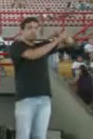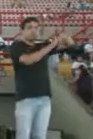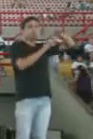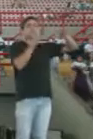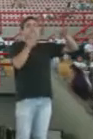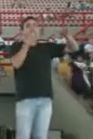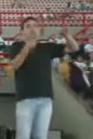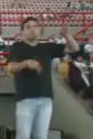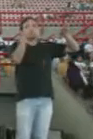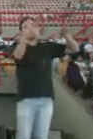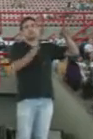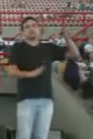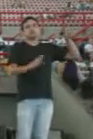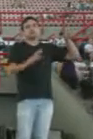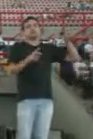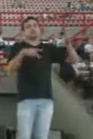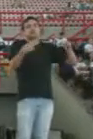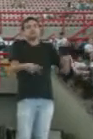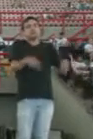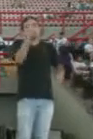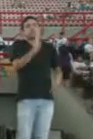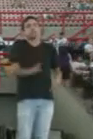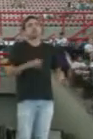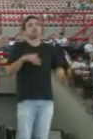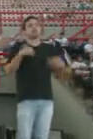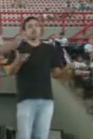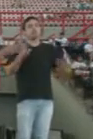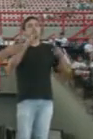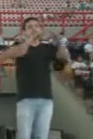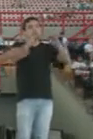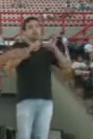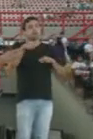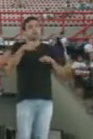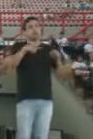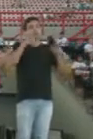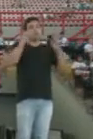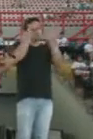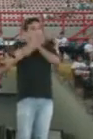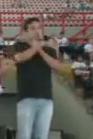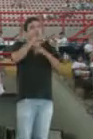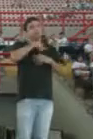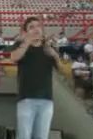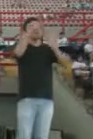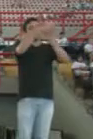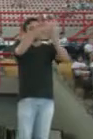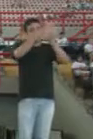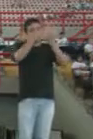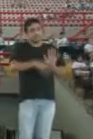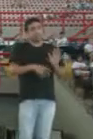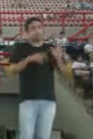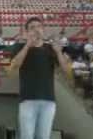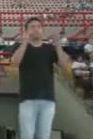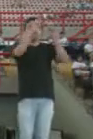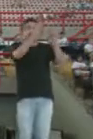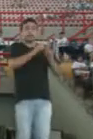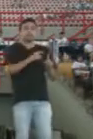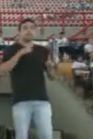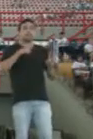nesse país. Que país é esse? Então, quando cair lá na sua prova, cai texto, letra que